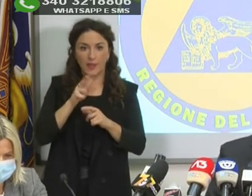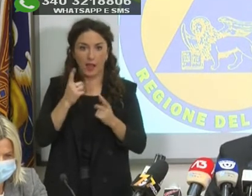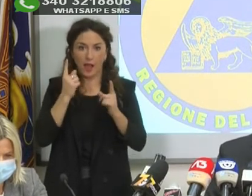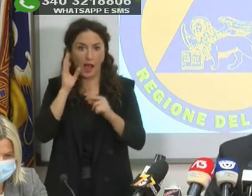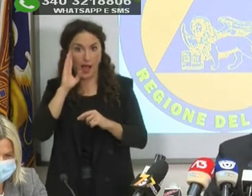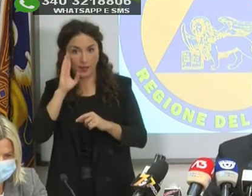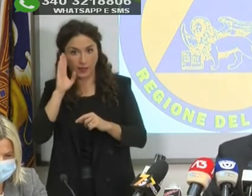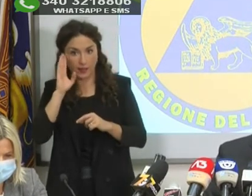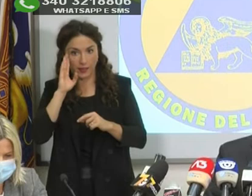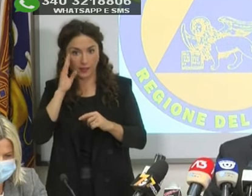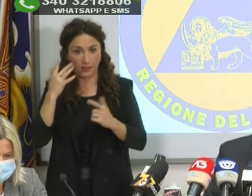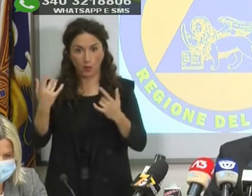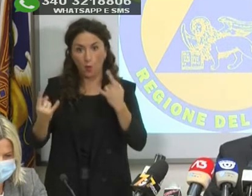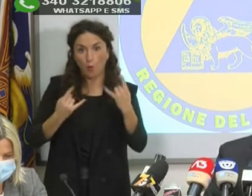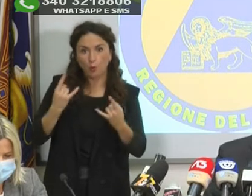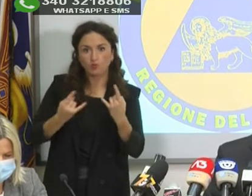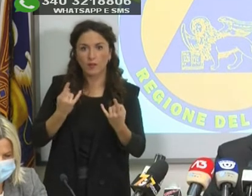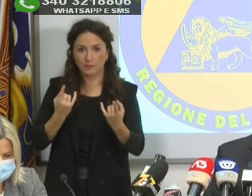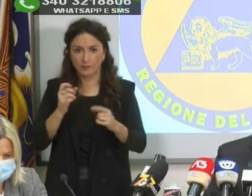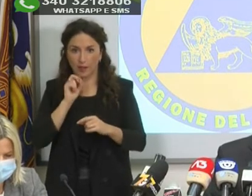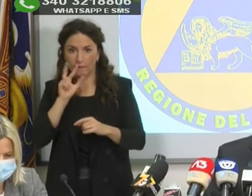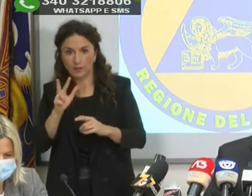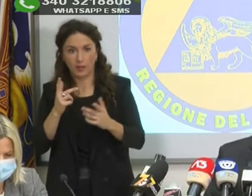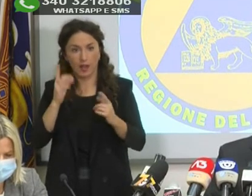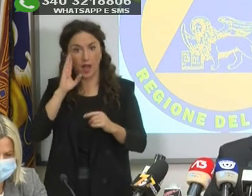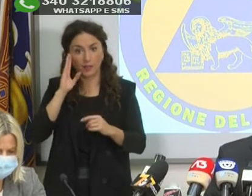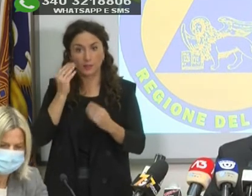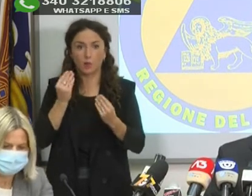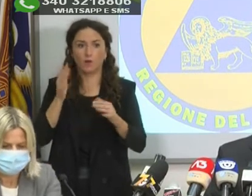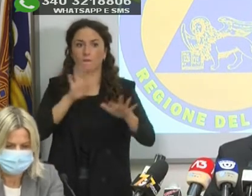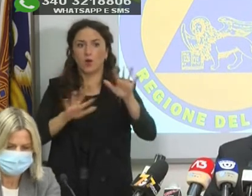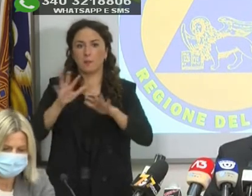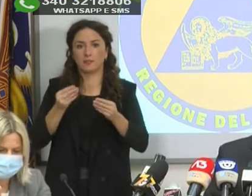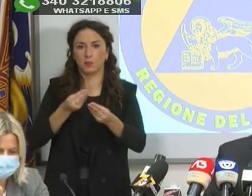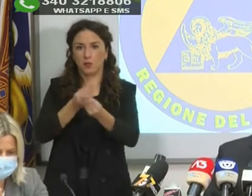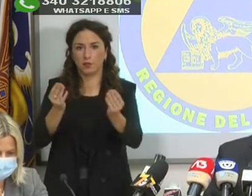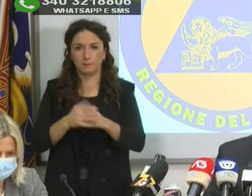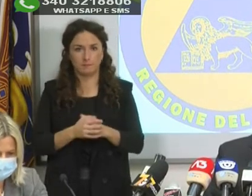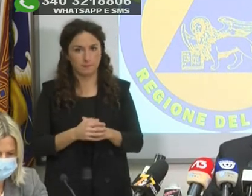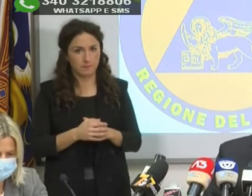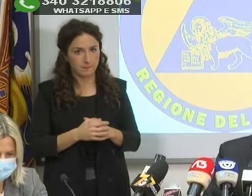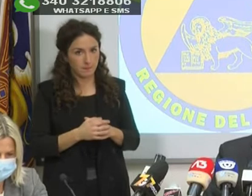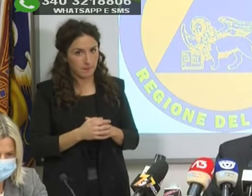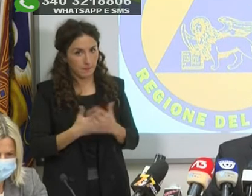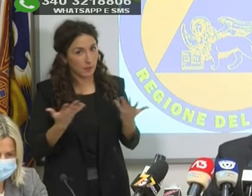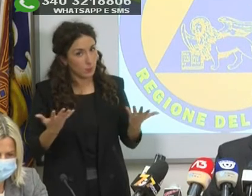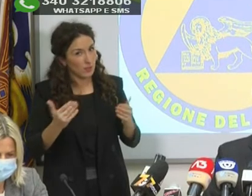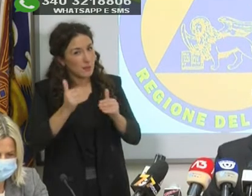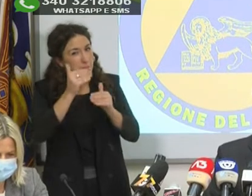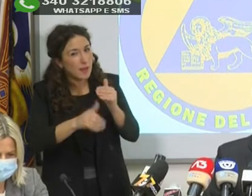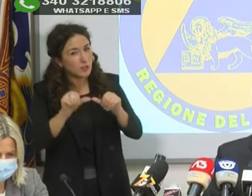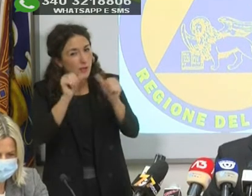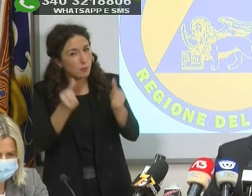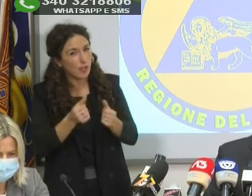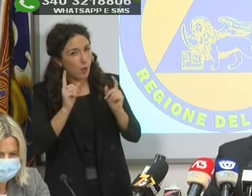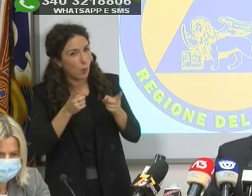insomma bisogna fare particolare attenzione nel momento in cui si diffondono le informazioni. Ok, e il margine del modello più o meno qual